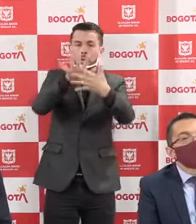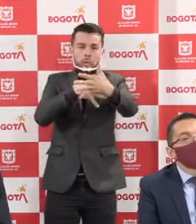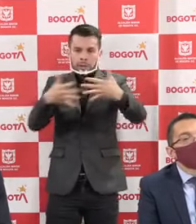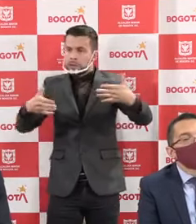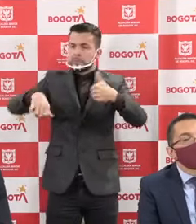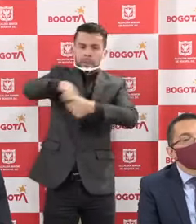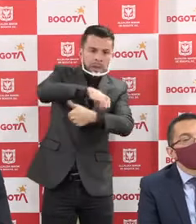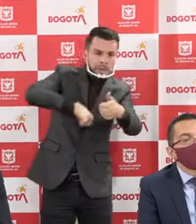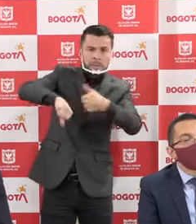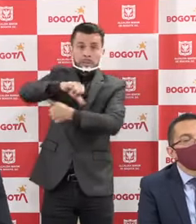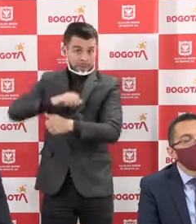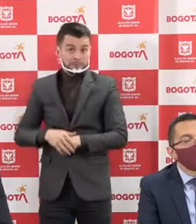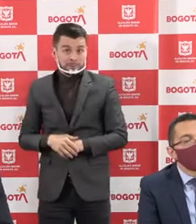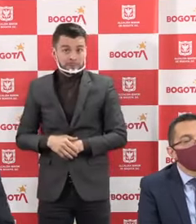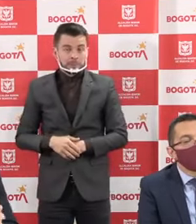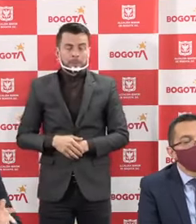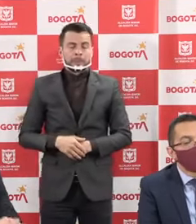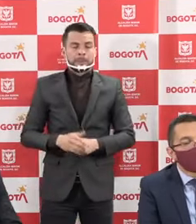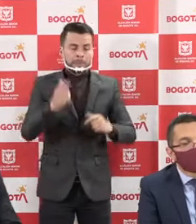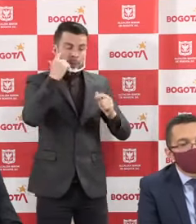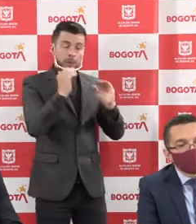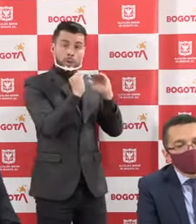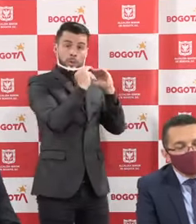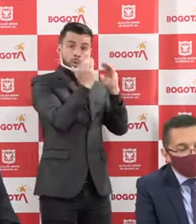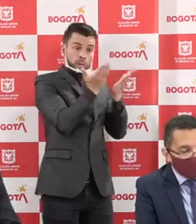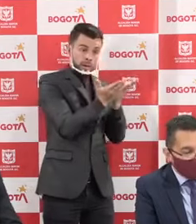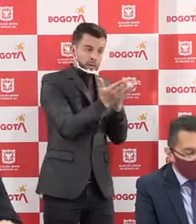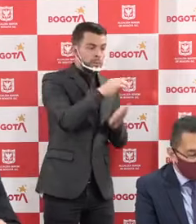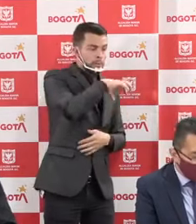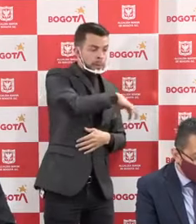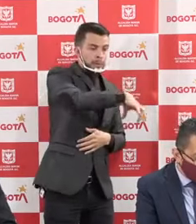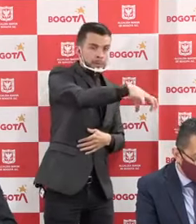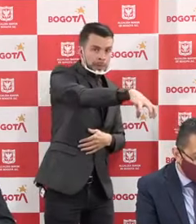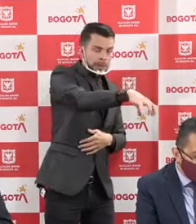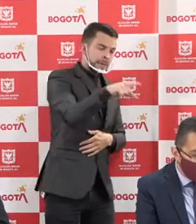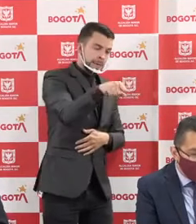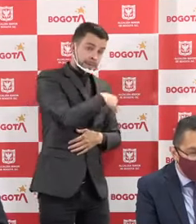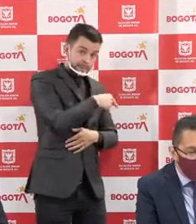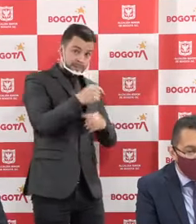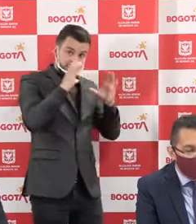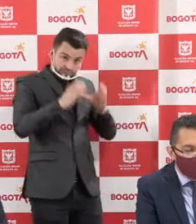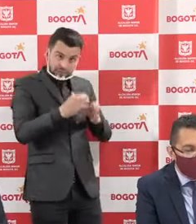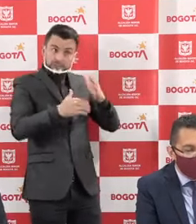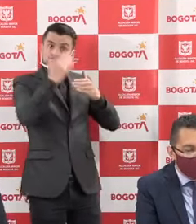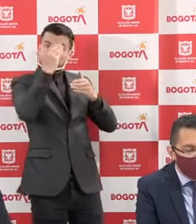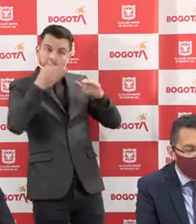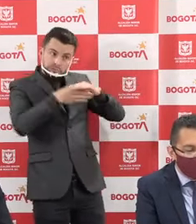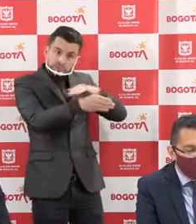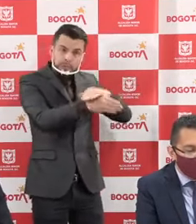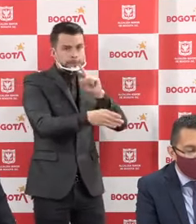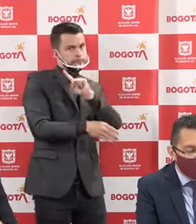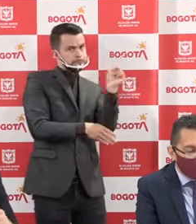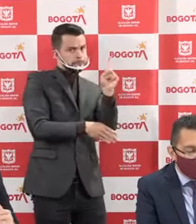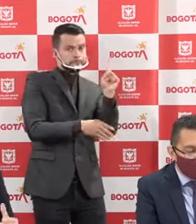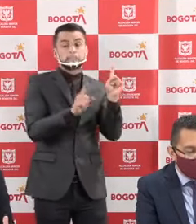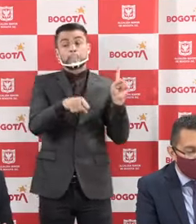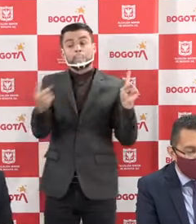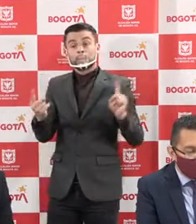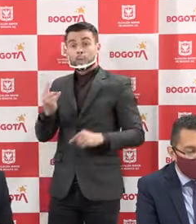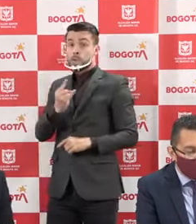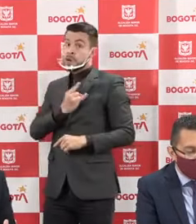en estos momentos empieza al interior de cada centro educativo de cada colegio y de cada universidad un proceso de